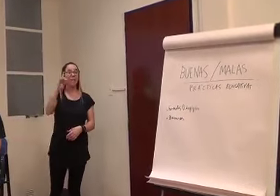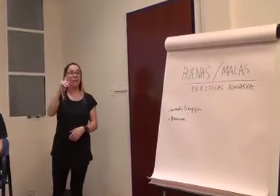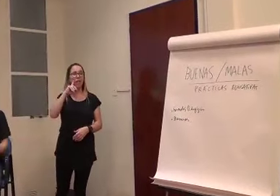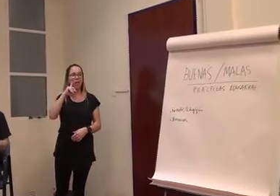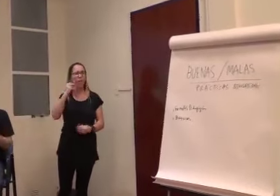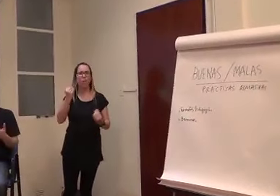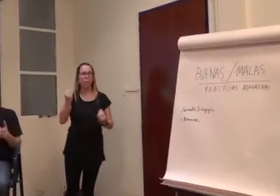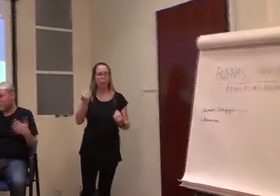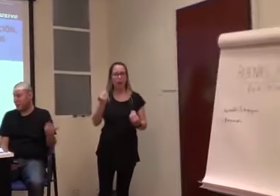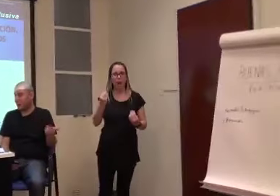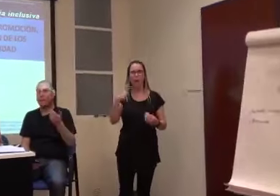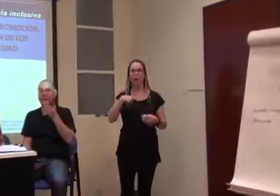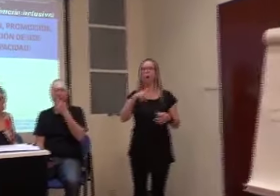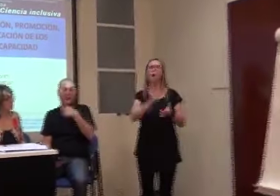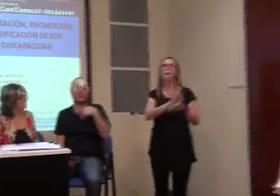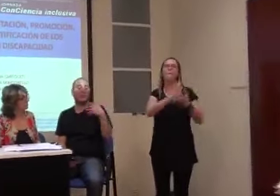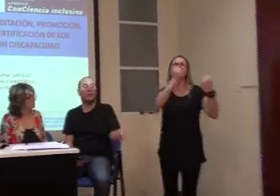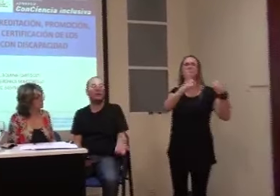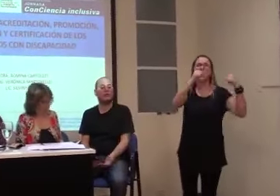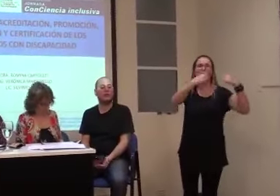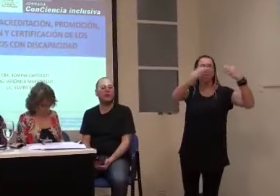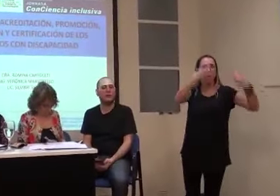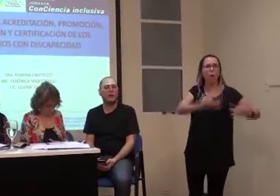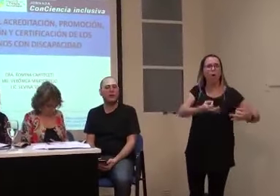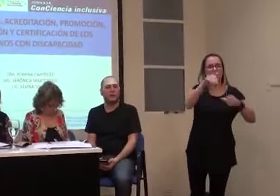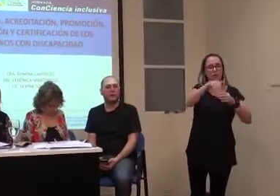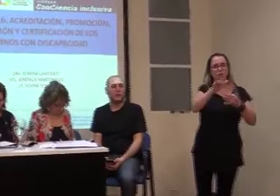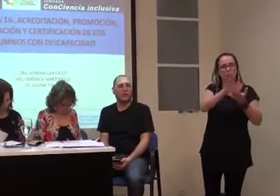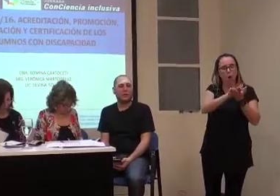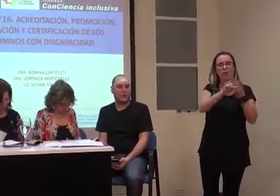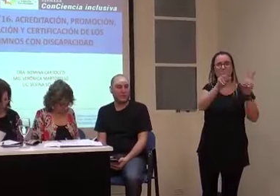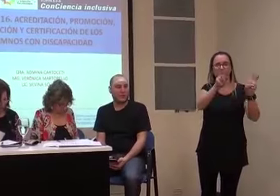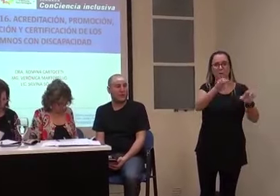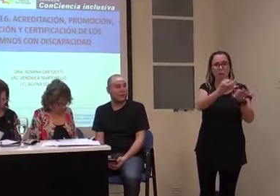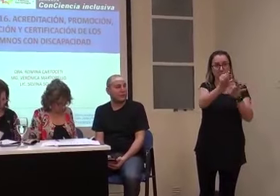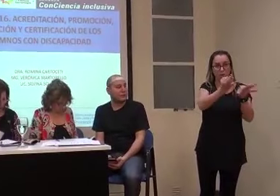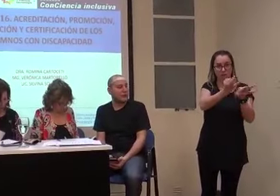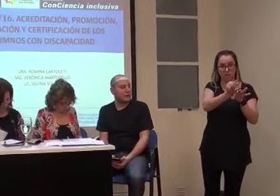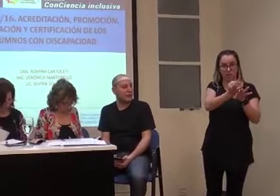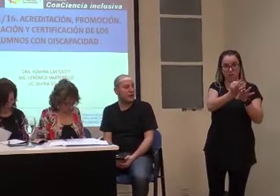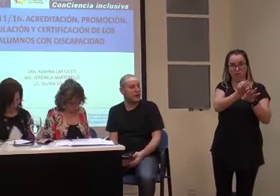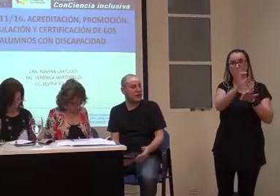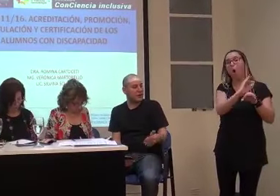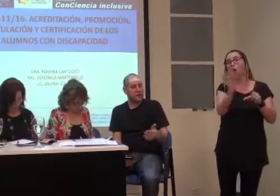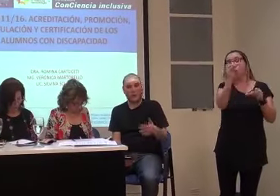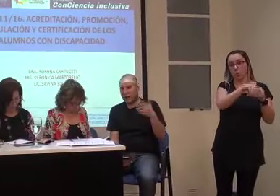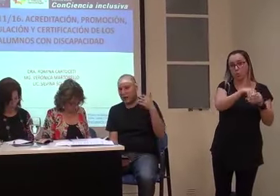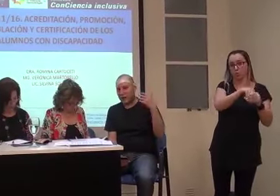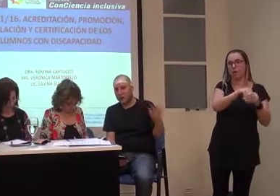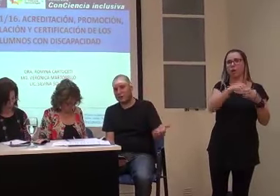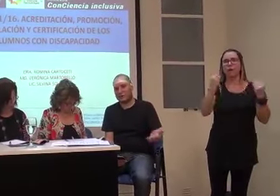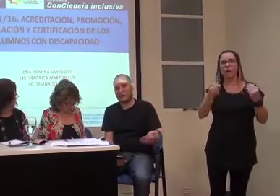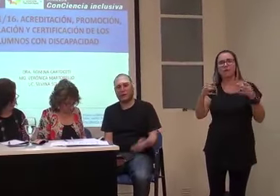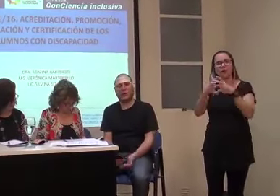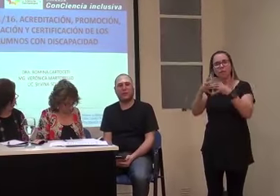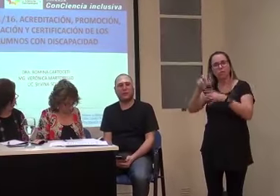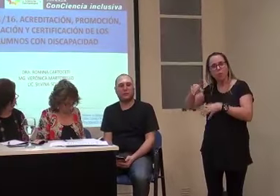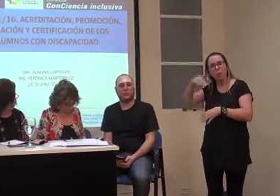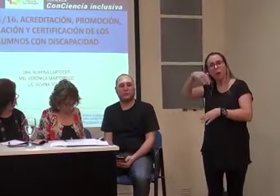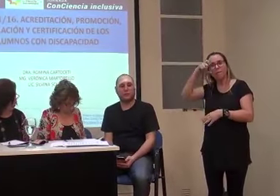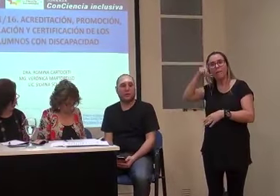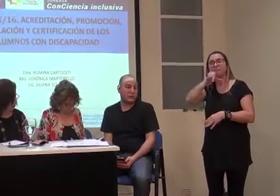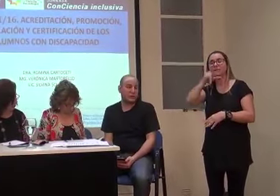para esta práctica en educación con la temática de inclusión es que me toda es